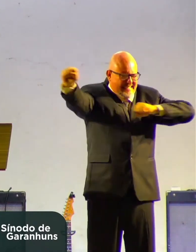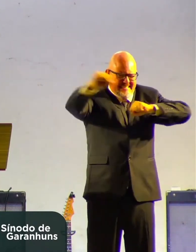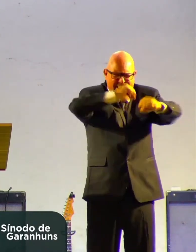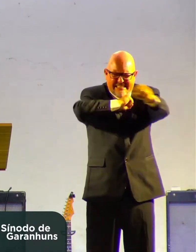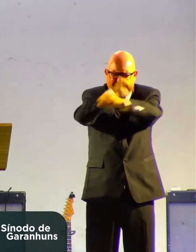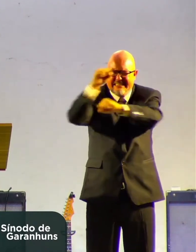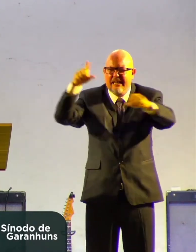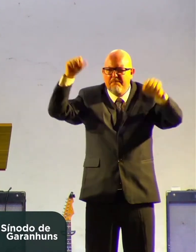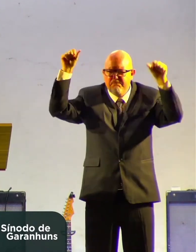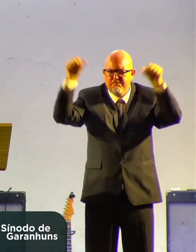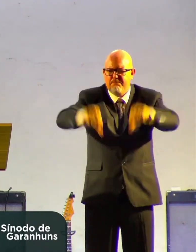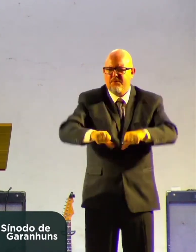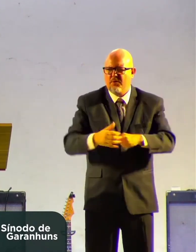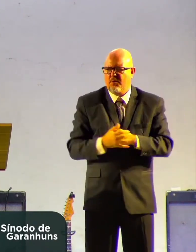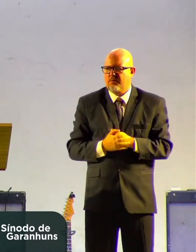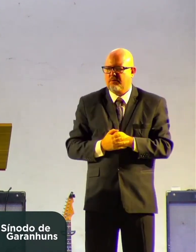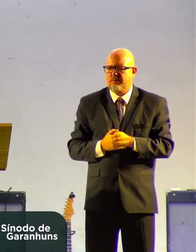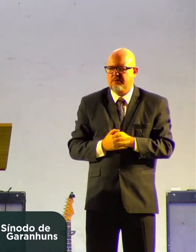estado pior.